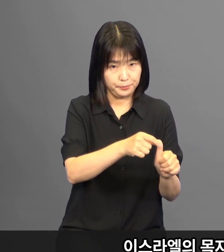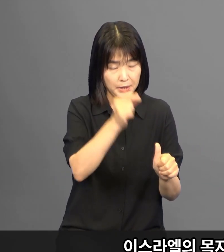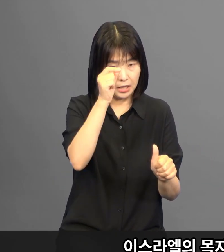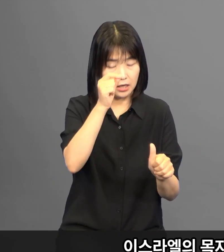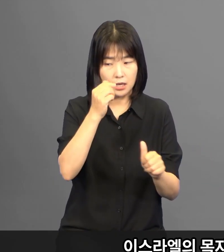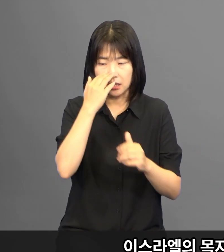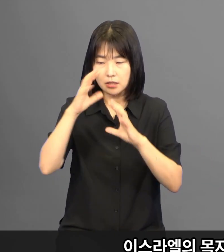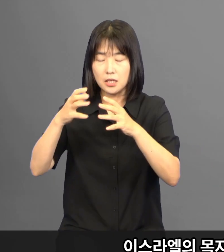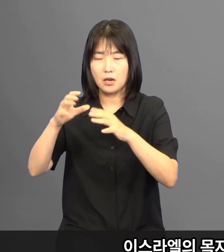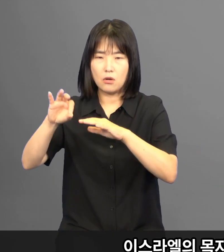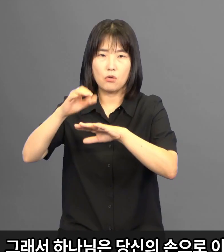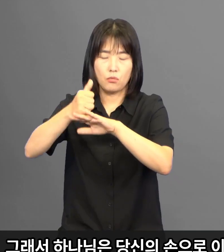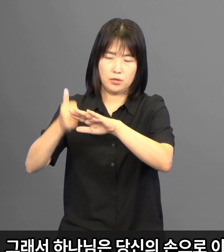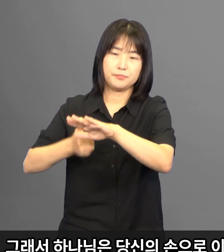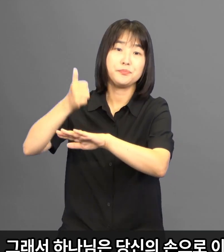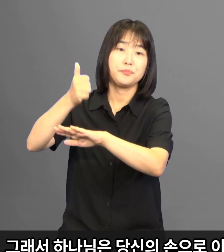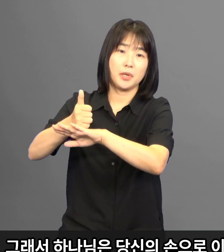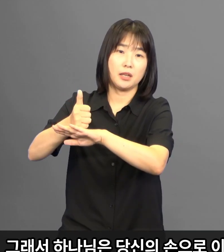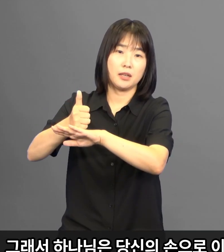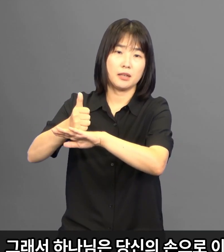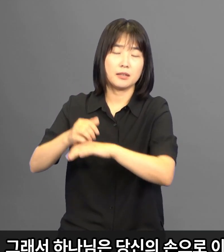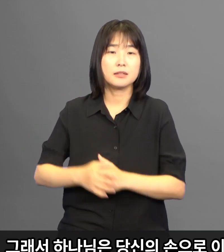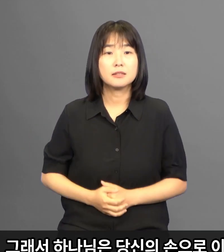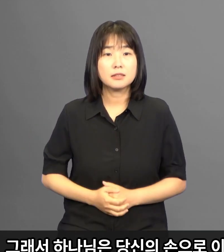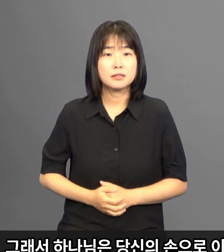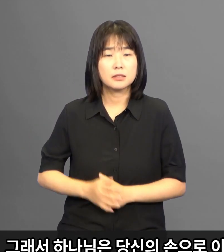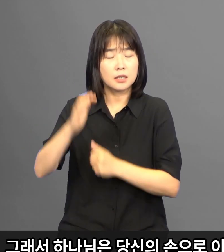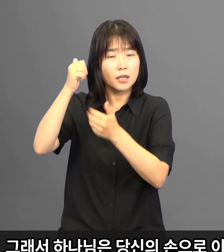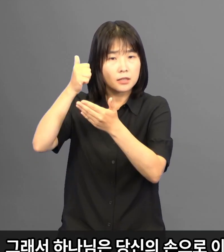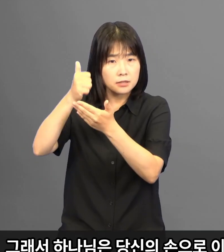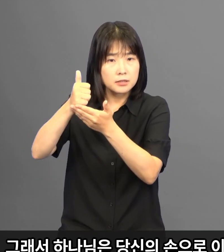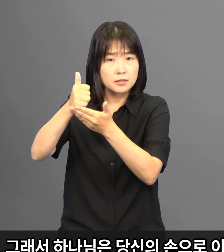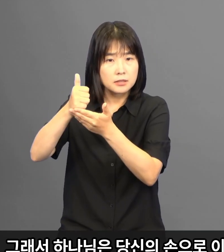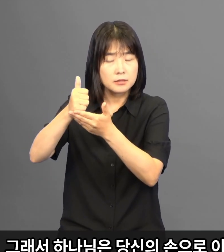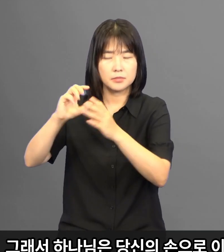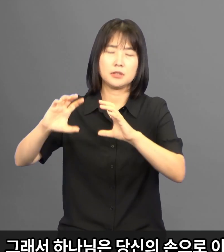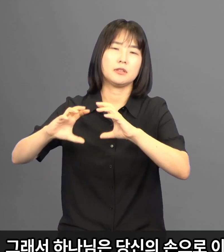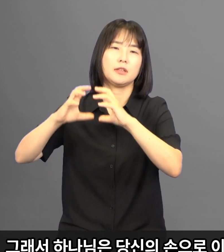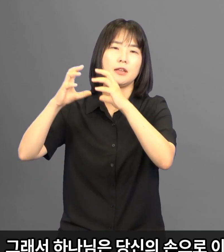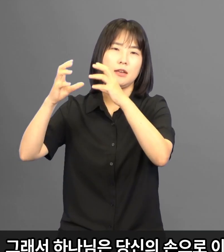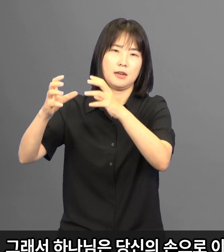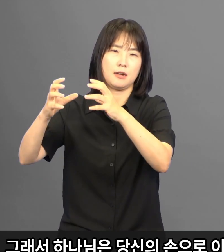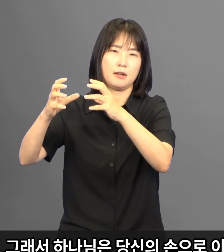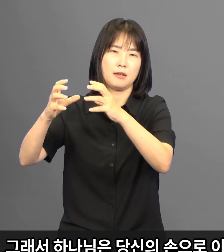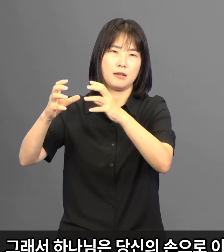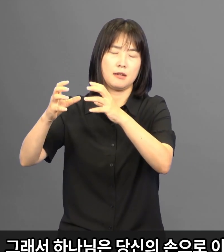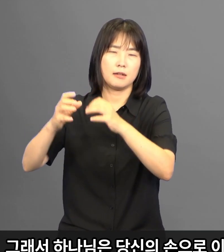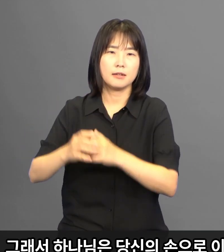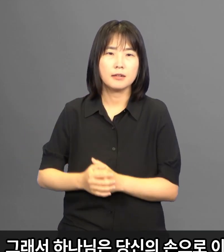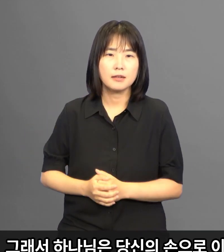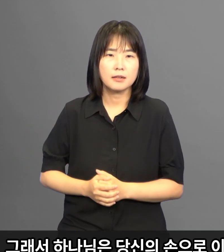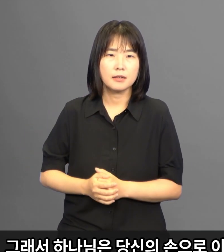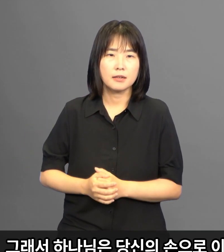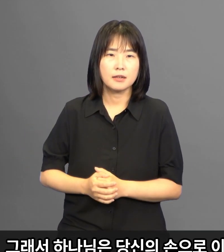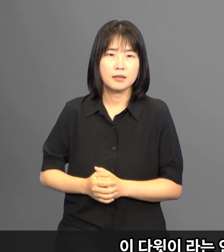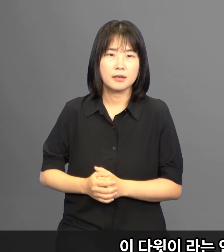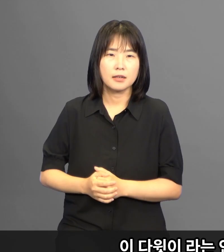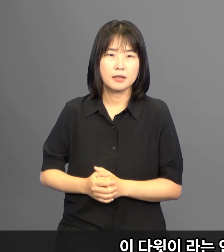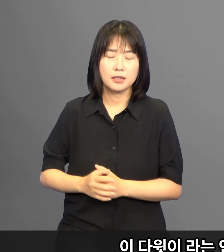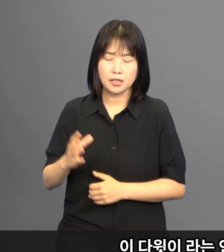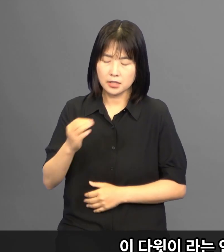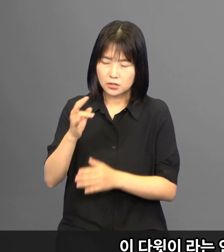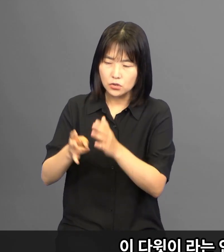왕으로 세워주셨죠. 그래서 하나님은 당신의 손으로 이 하나님 나라의 그 경건한 그 시온의 산에